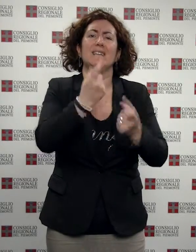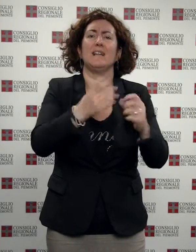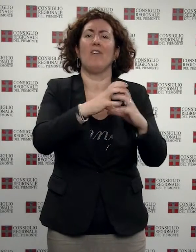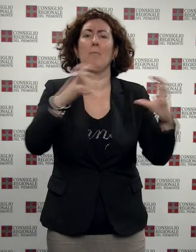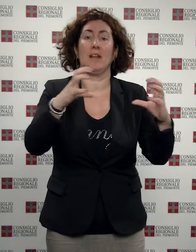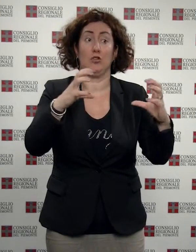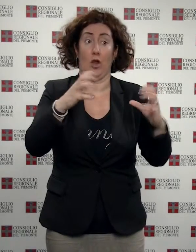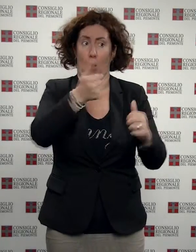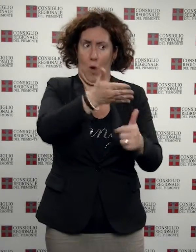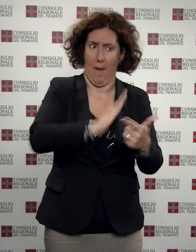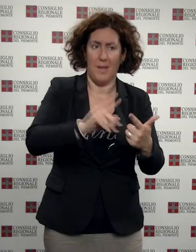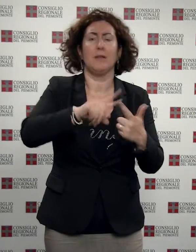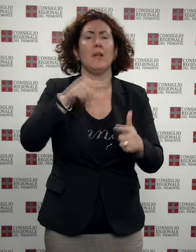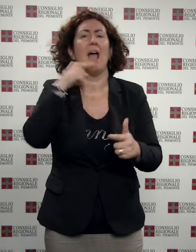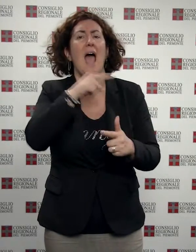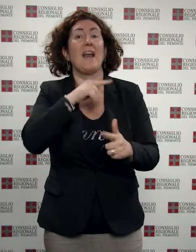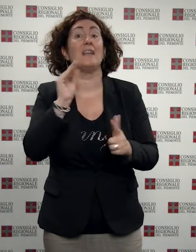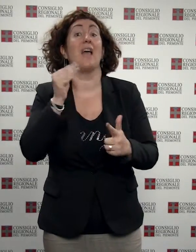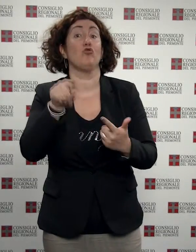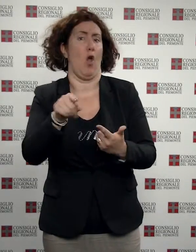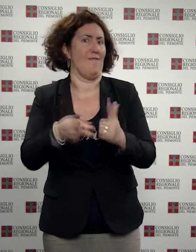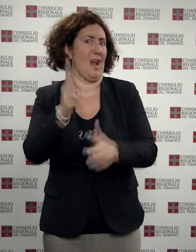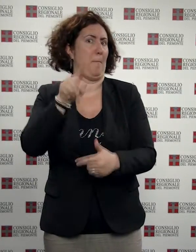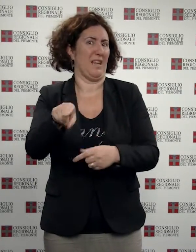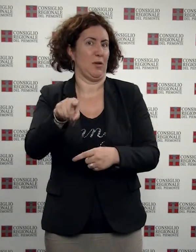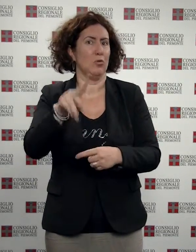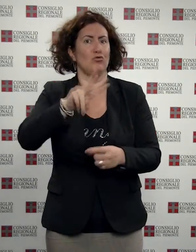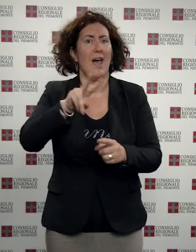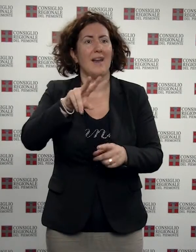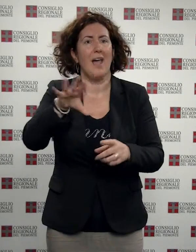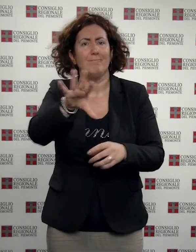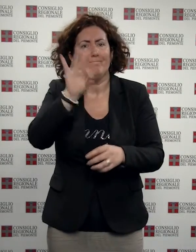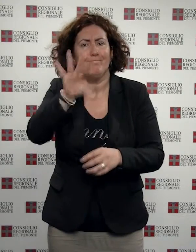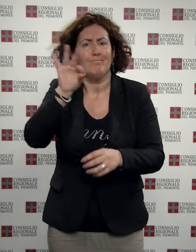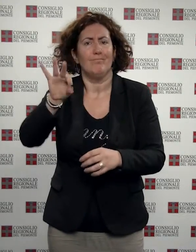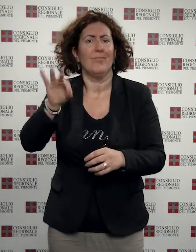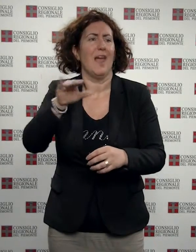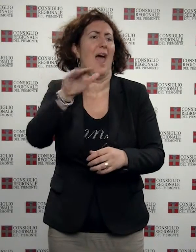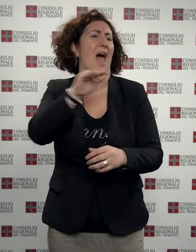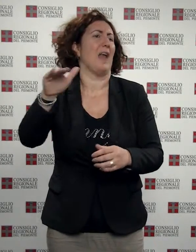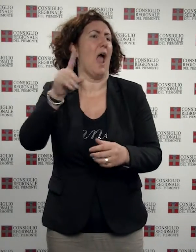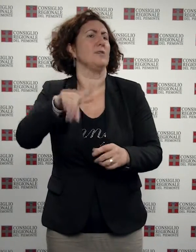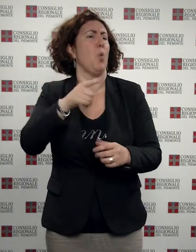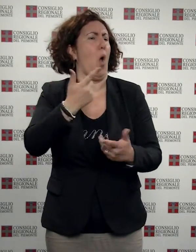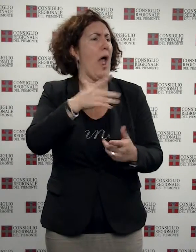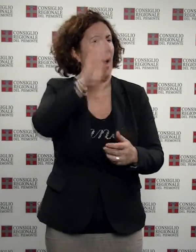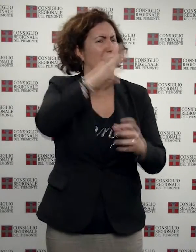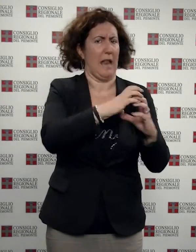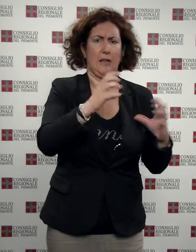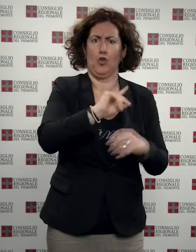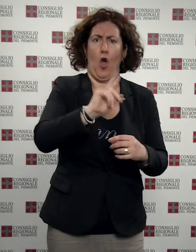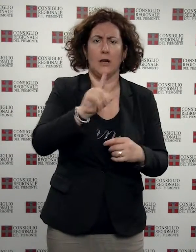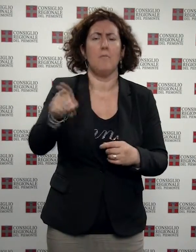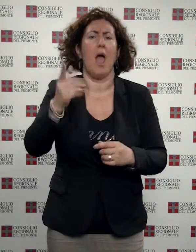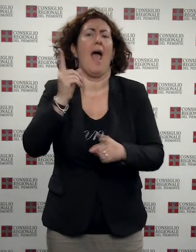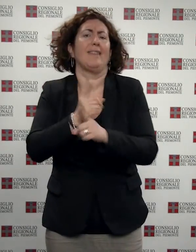attraverso la garanzia giovani, il potenziamento della garanzia giovani, intercettare quei ragazzi che non hanno attitudini a fare impresa ma che devono essere inseriti